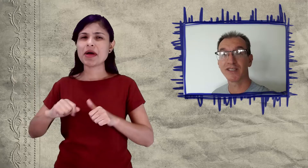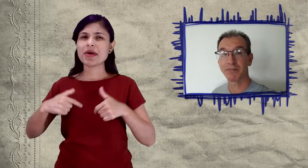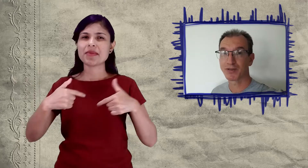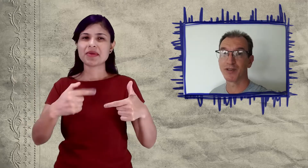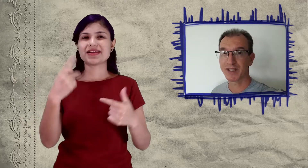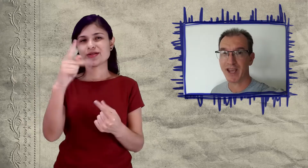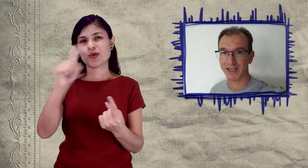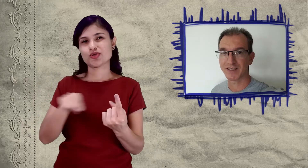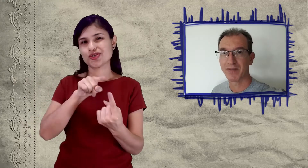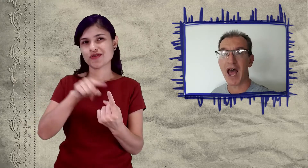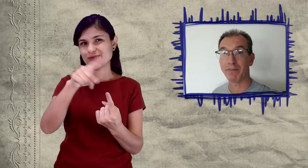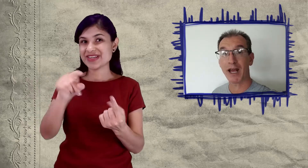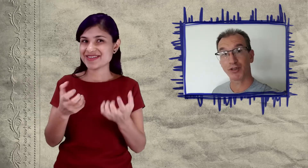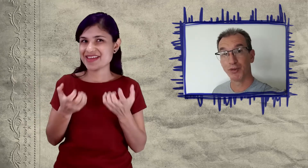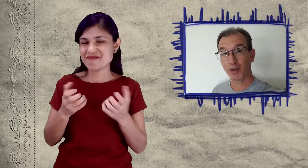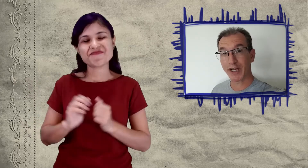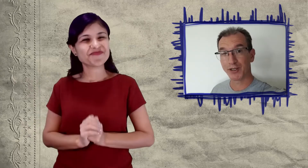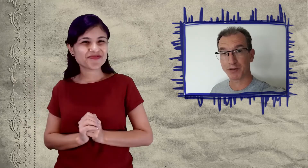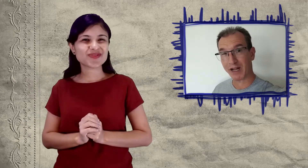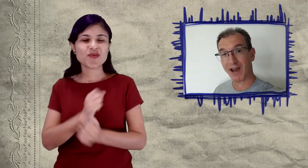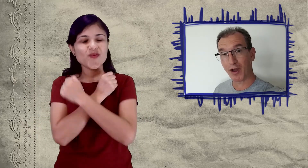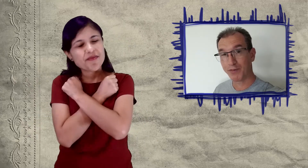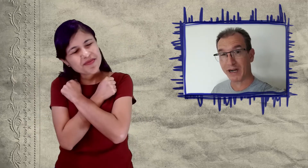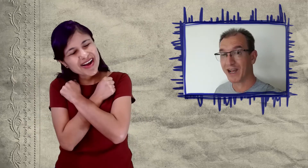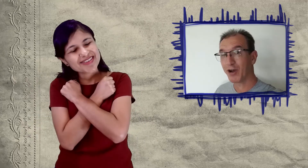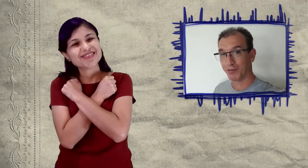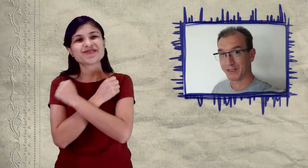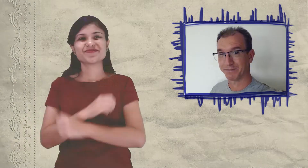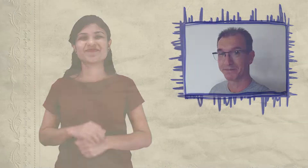pelos seus ideais. Abraço muito grande para cada um, para cada uma.